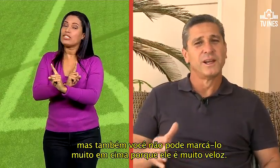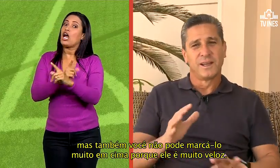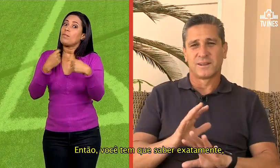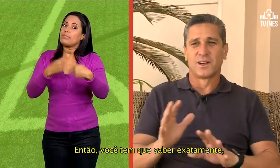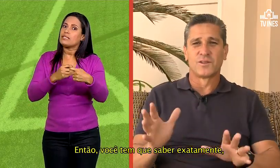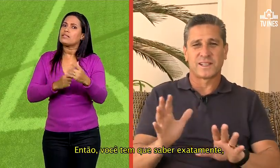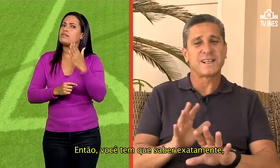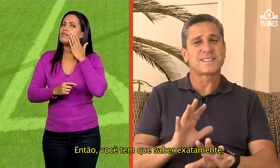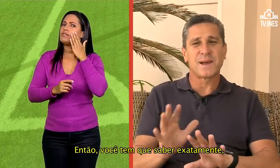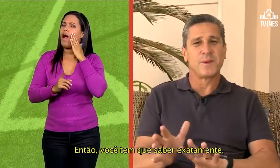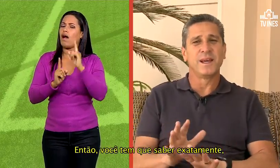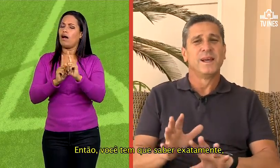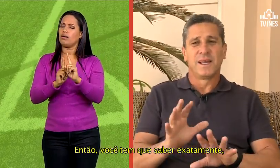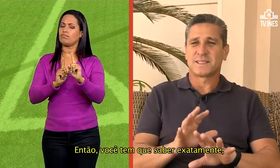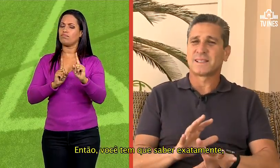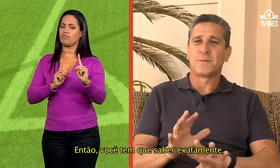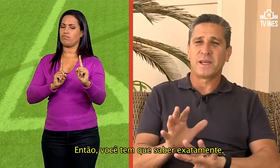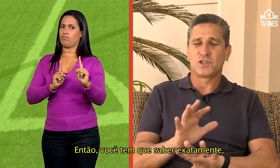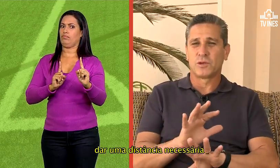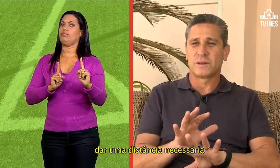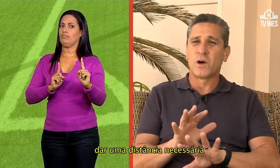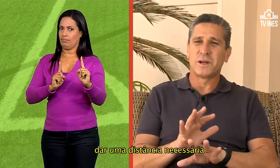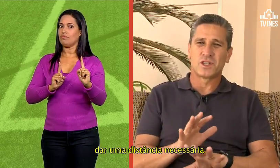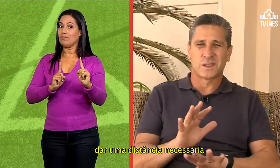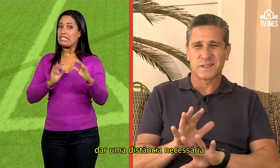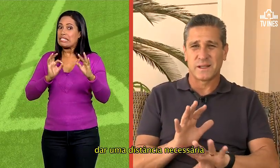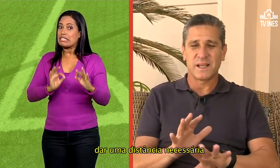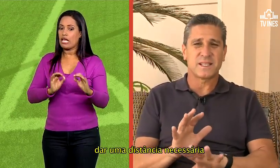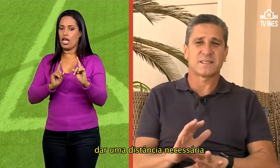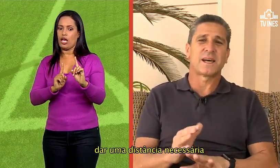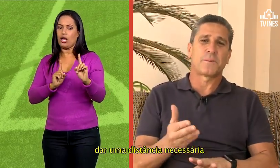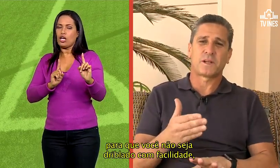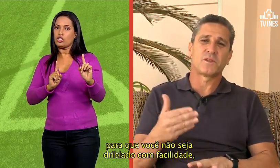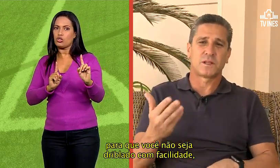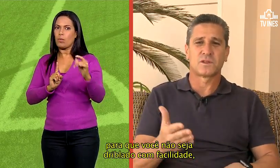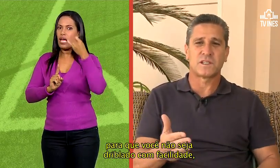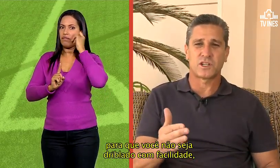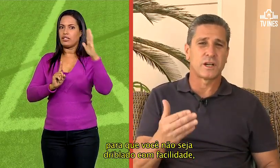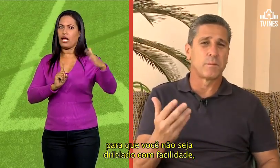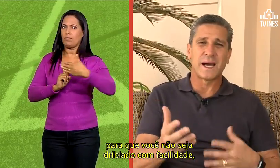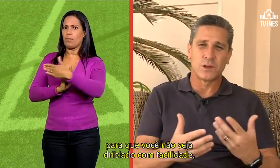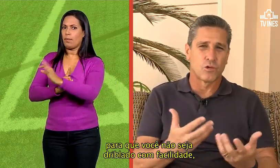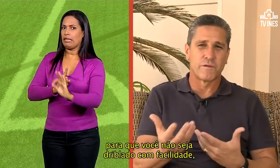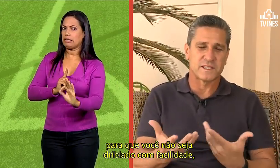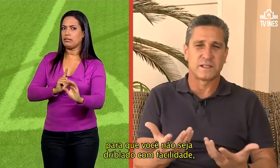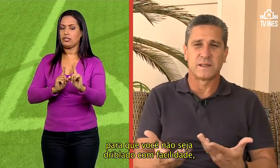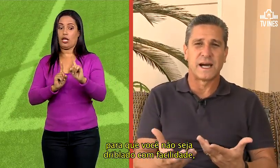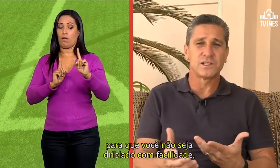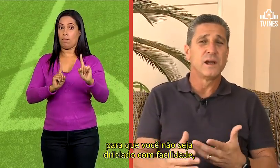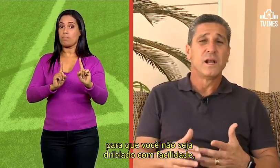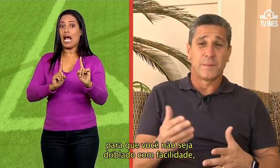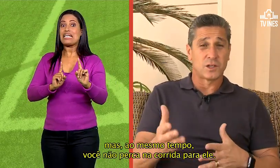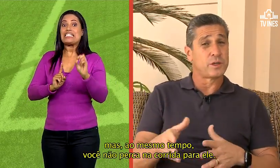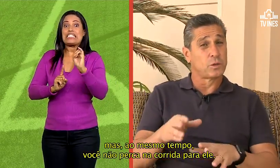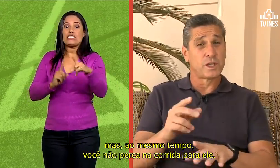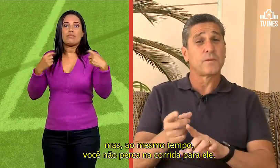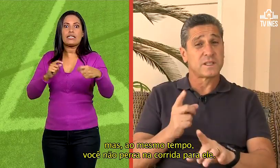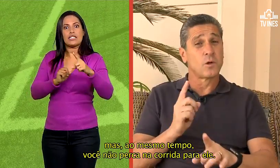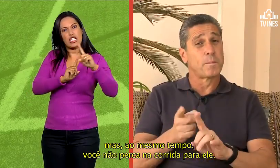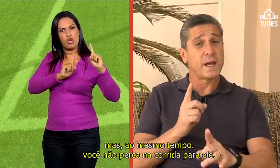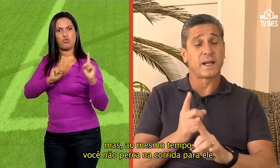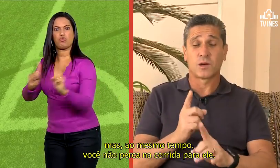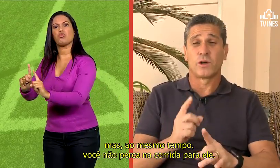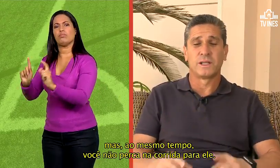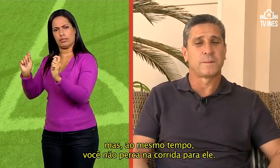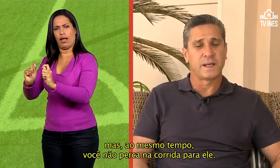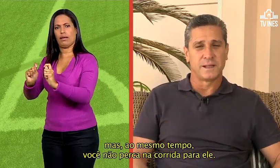veloz. Então você tem que saber exatamente, dar uma distância necessária para que você não seja driblado com facilidade, mas ao mesmo tempo